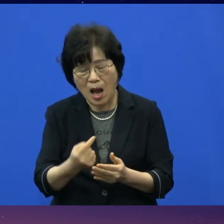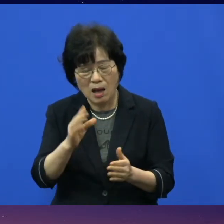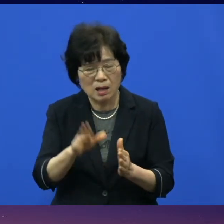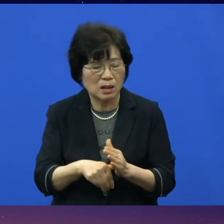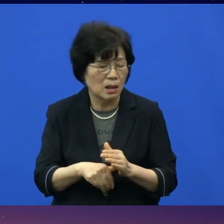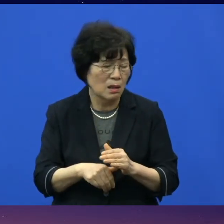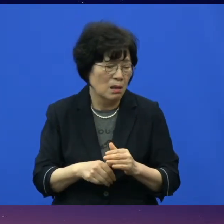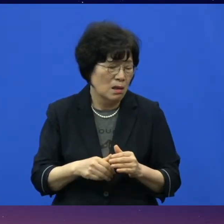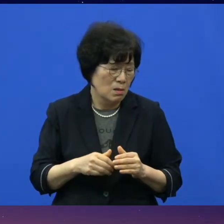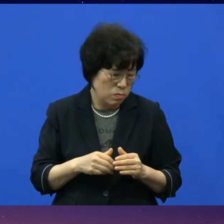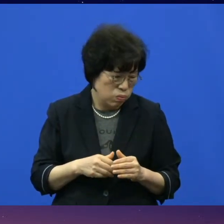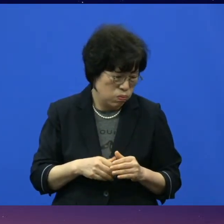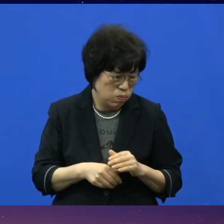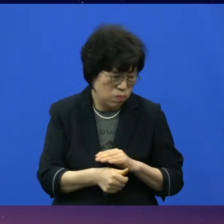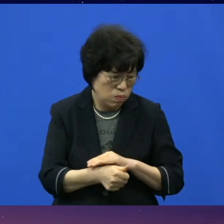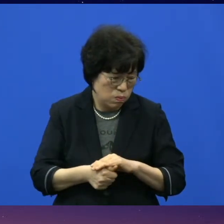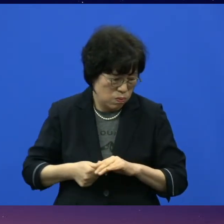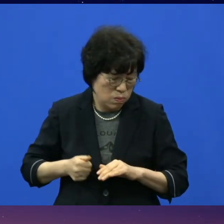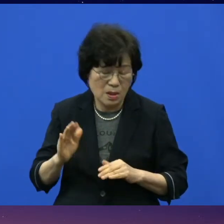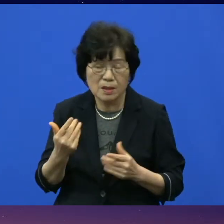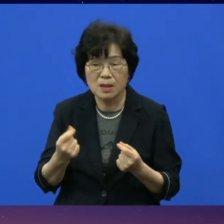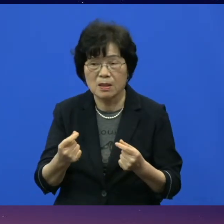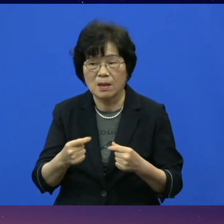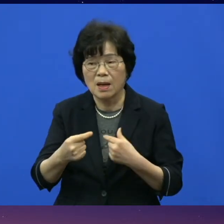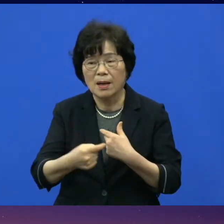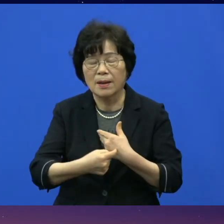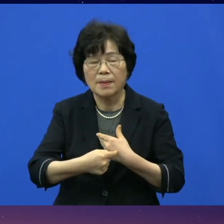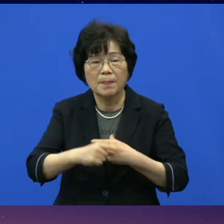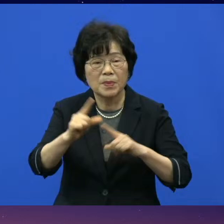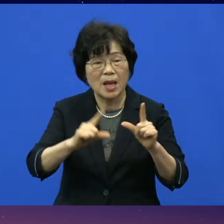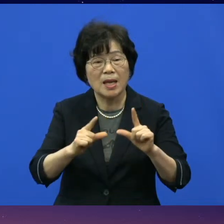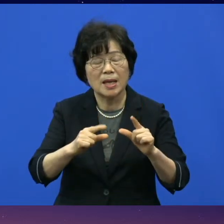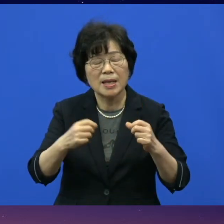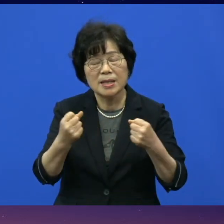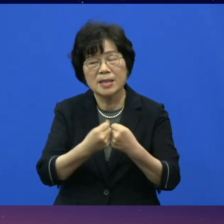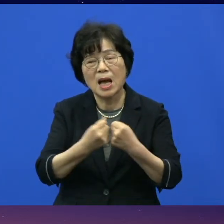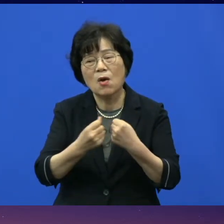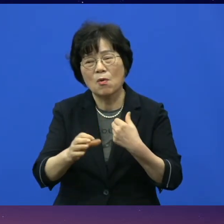여러분, 오늘 우리를 분명히 해야 돼요. 껍데기 싸움을 하면 우리는 지게 돼 있어요, 세상에서.